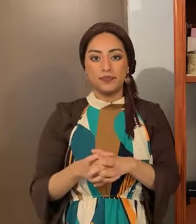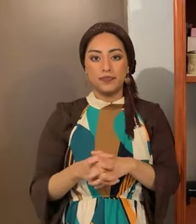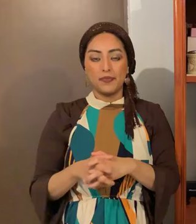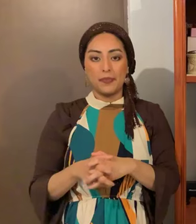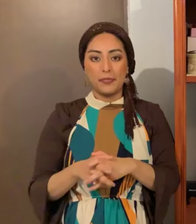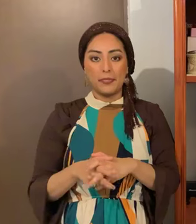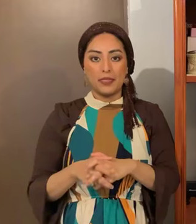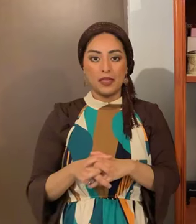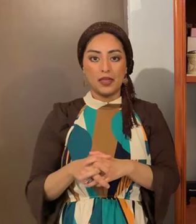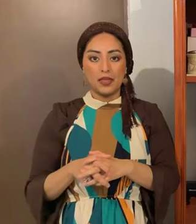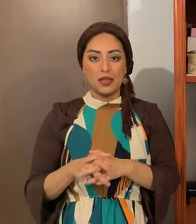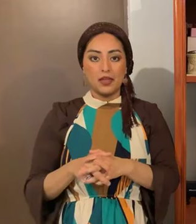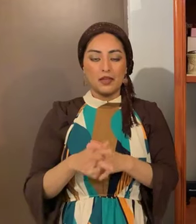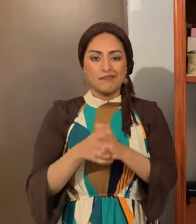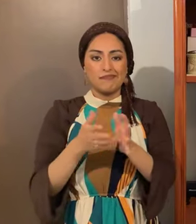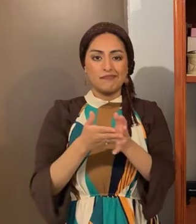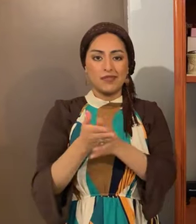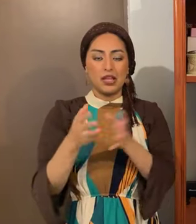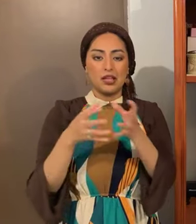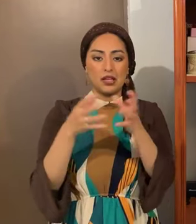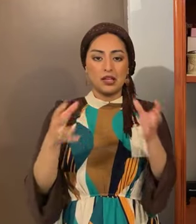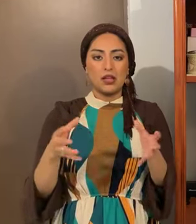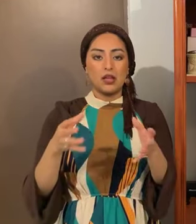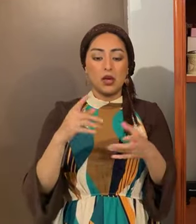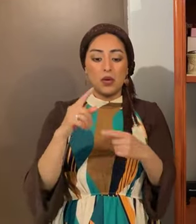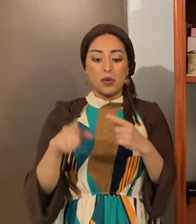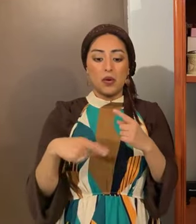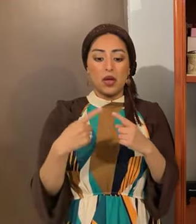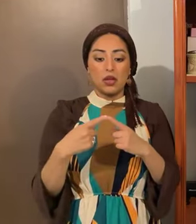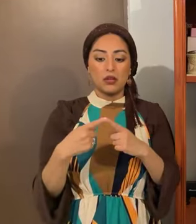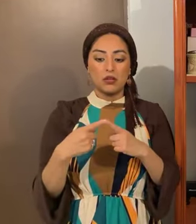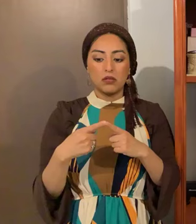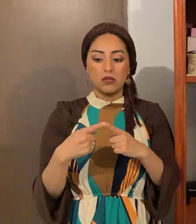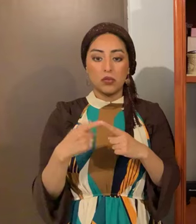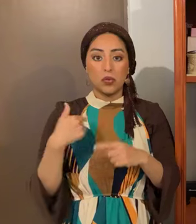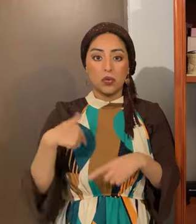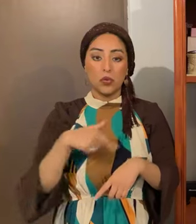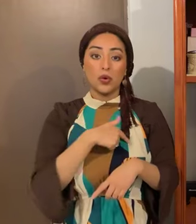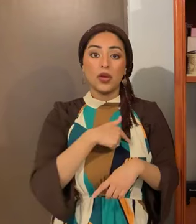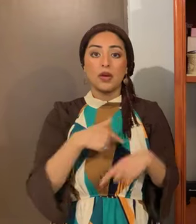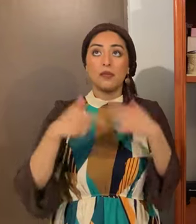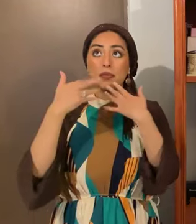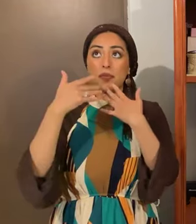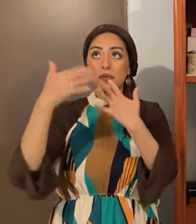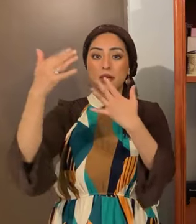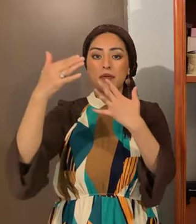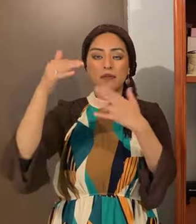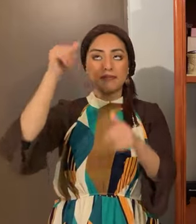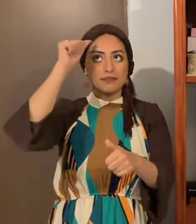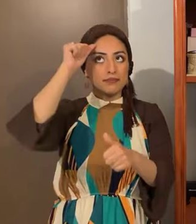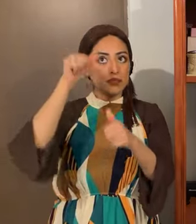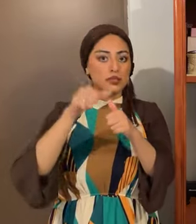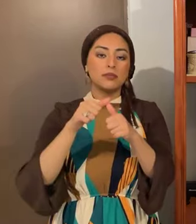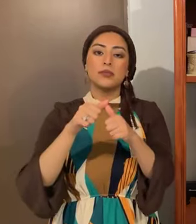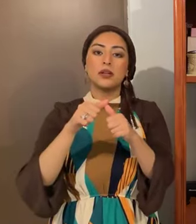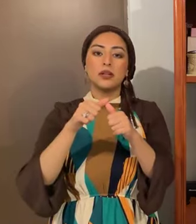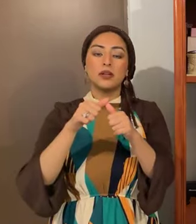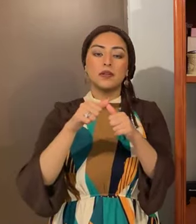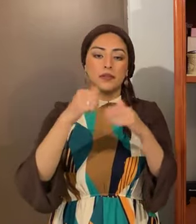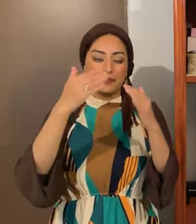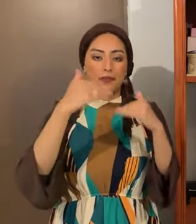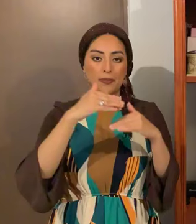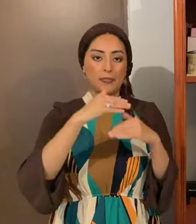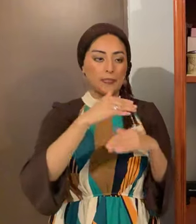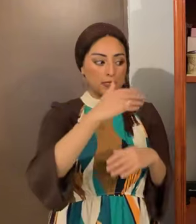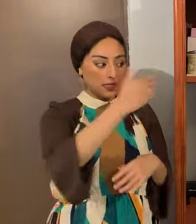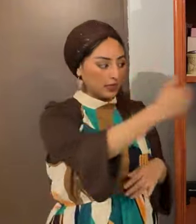amigas. Esto es bien profundo y bien importante, que así cada vez que le cantemos al Eterno estemos pensando en ello. La siguiente